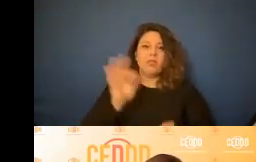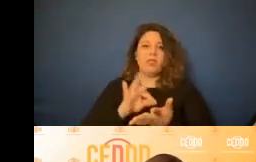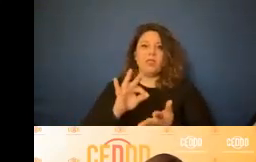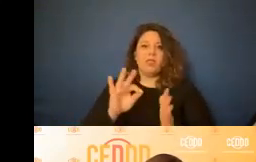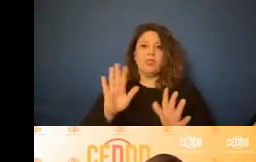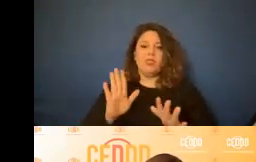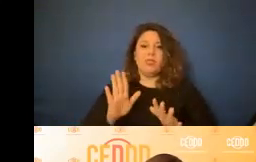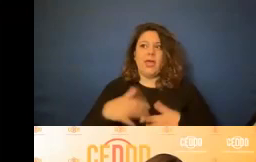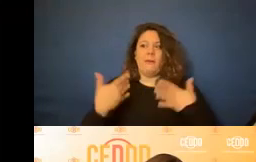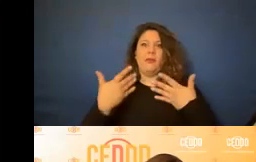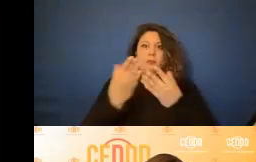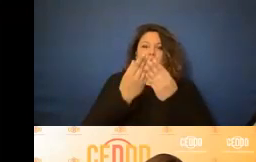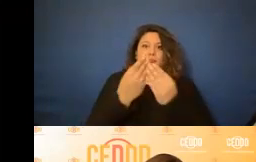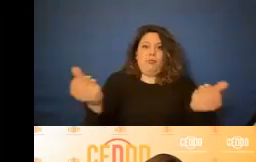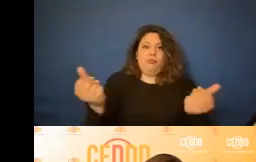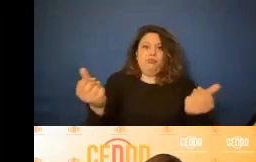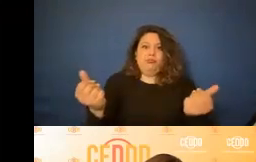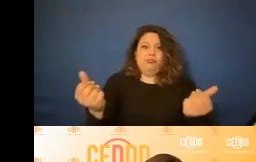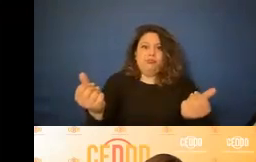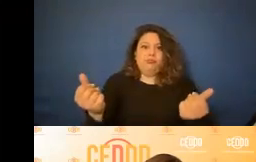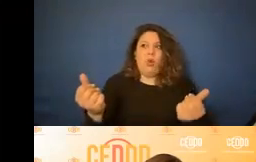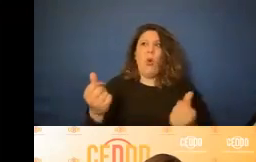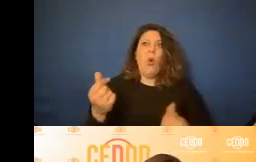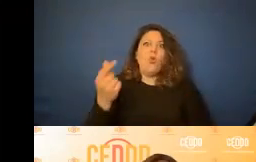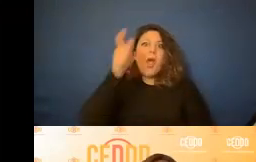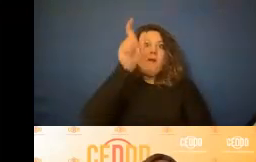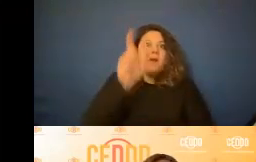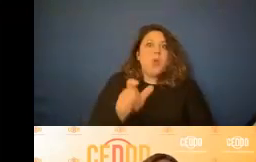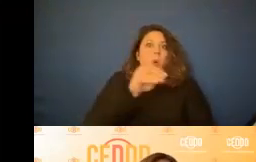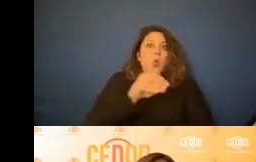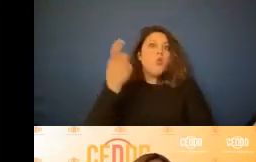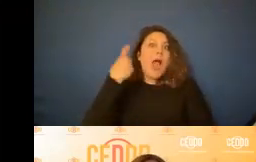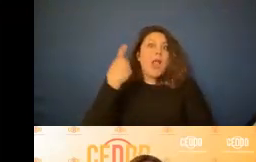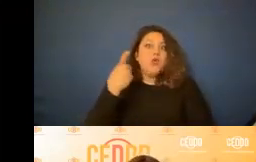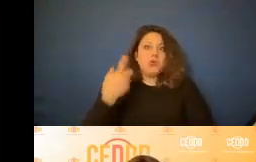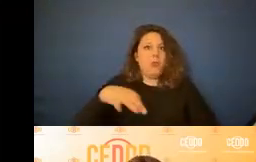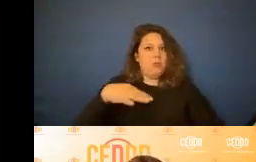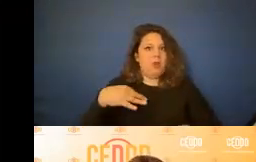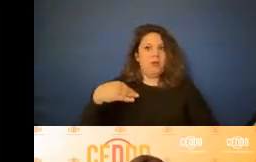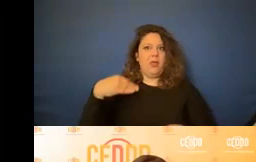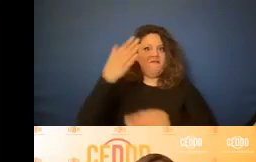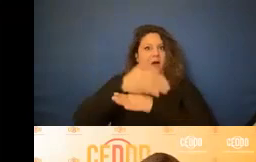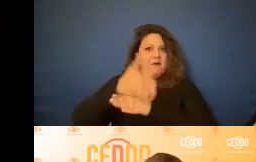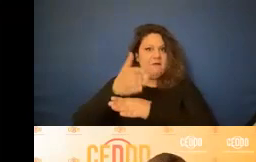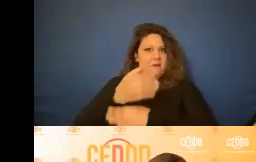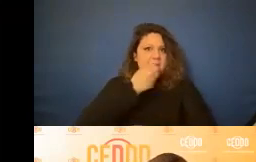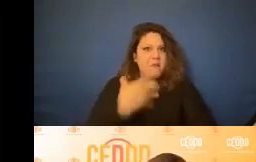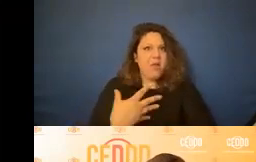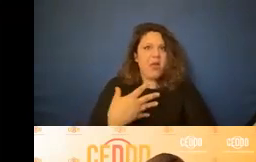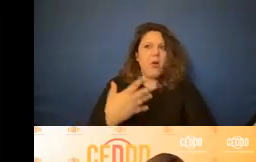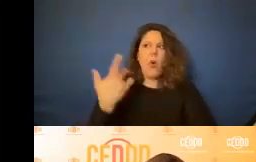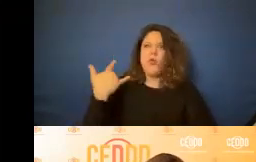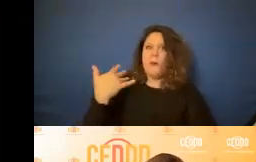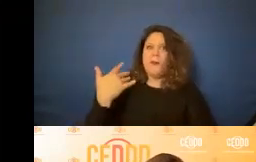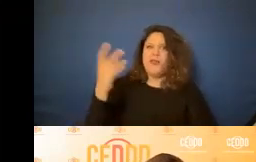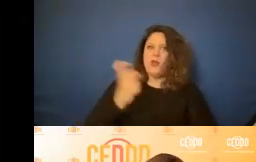normalmente nunca ha habido problemas, de repente no viene a últimas horas o no viene o se